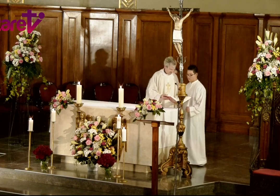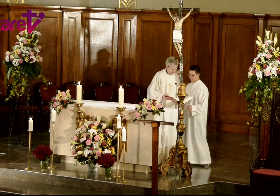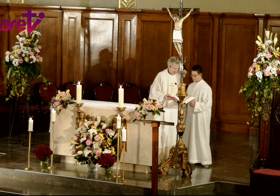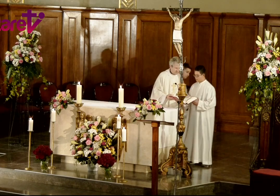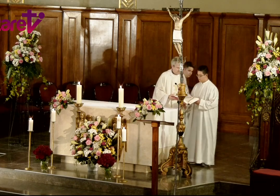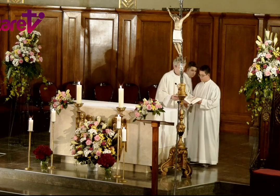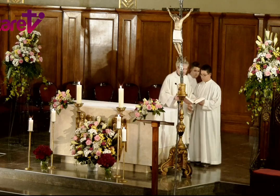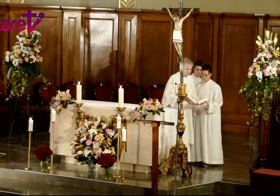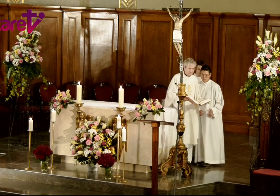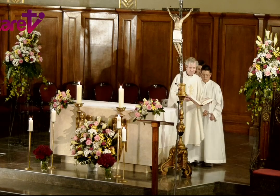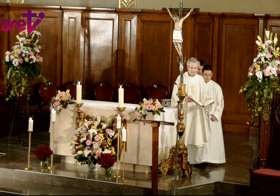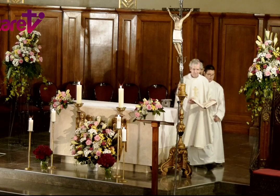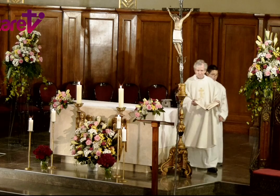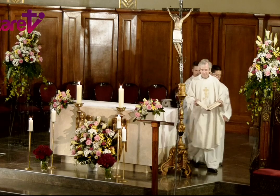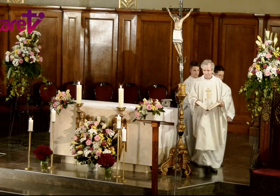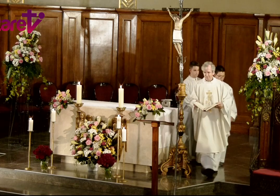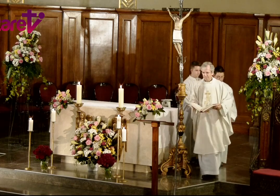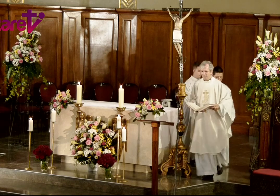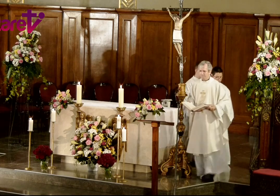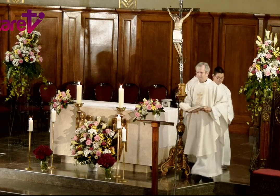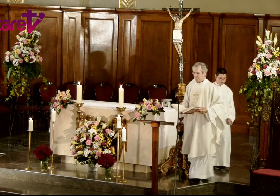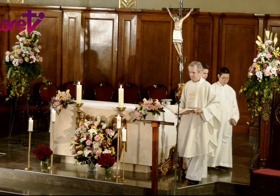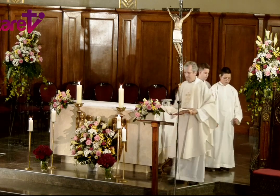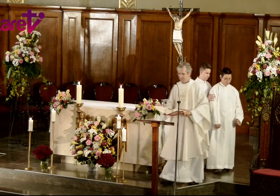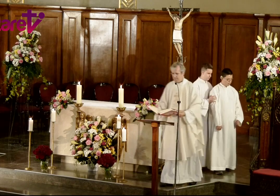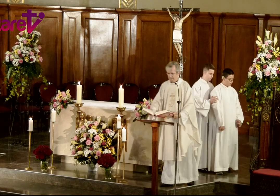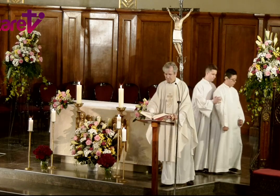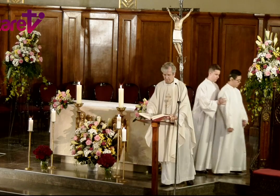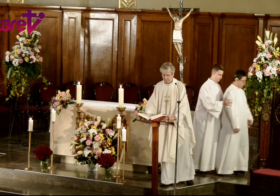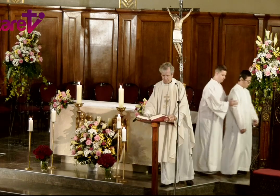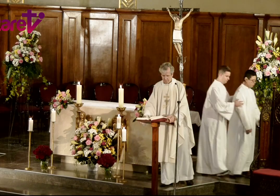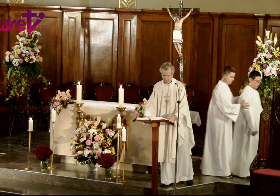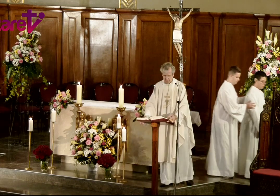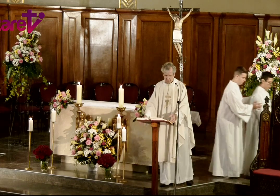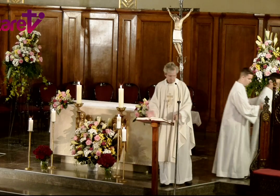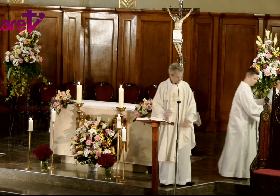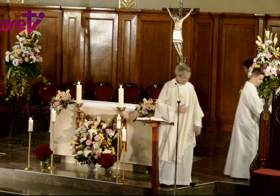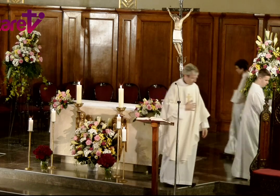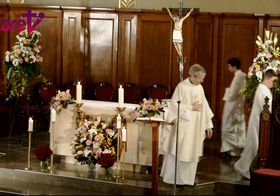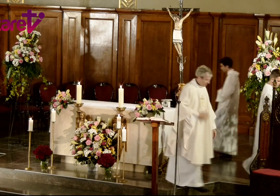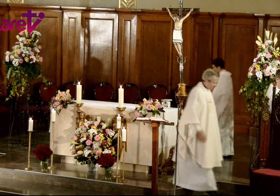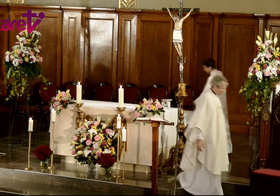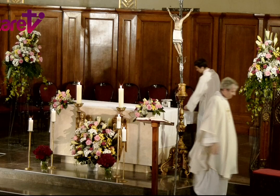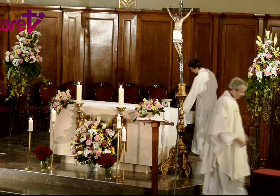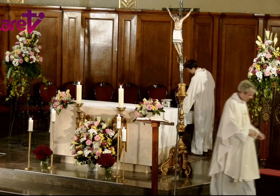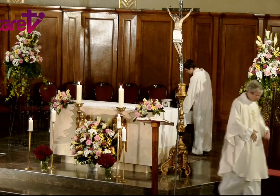sacramentalmente, ven al menos espiritualmente a mi corazón. Como si ya te hubiese recibido, te